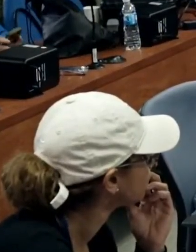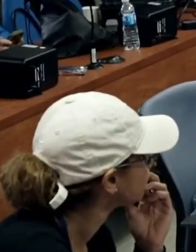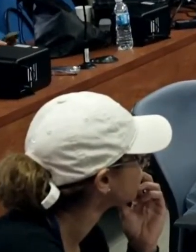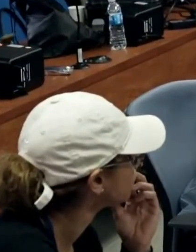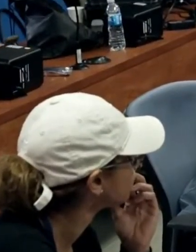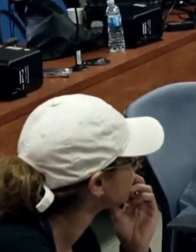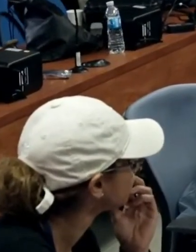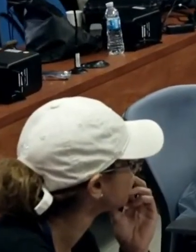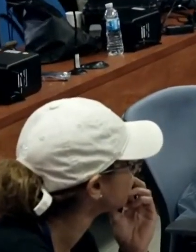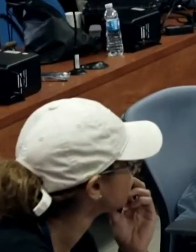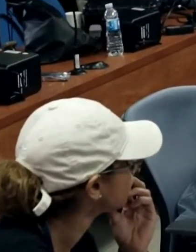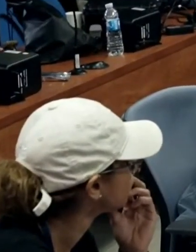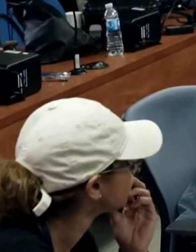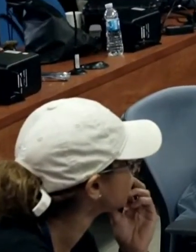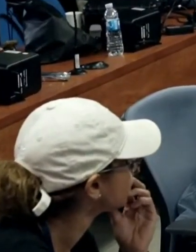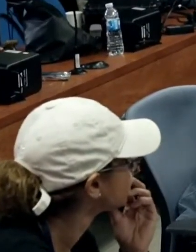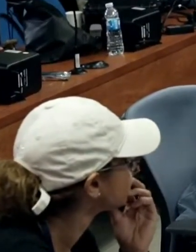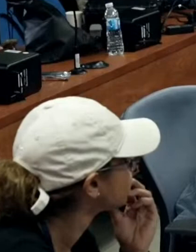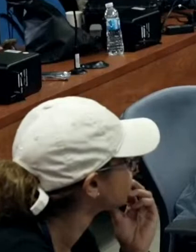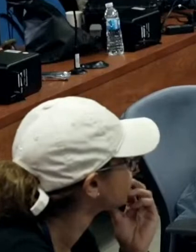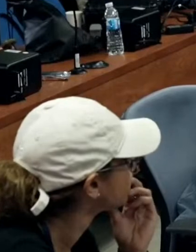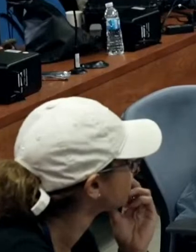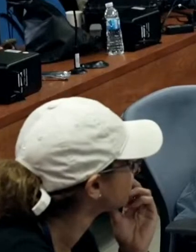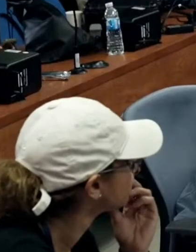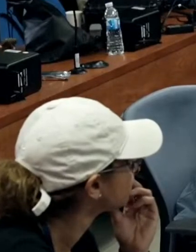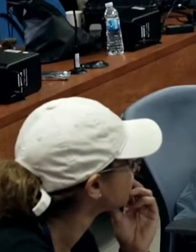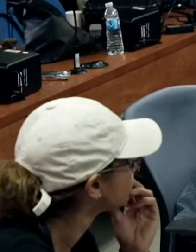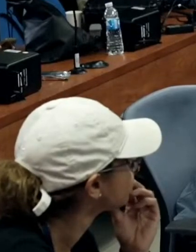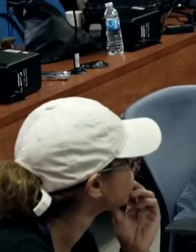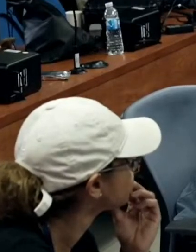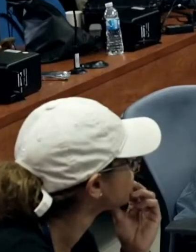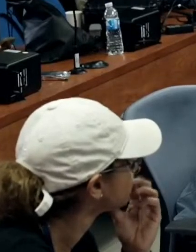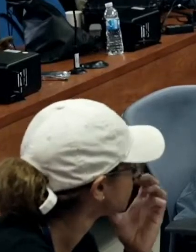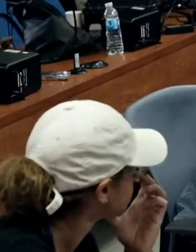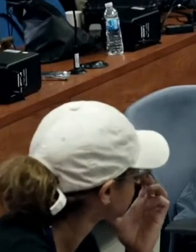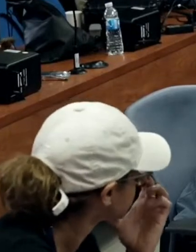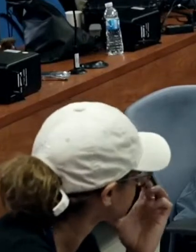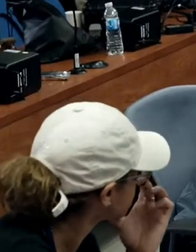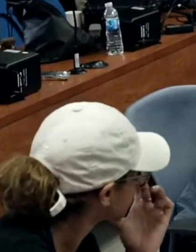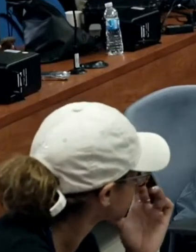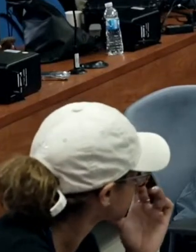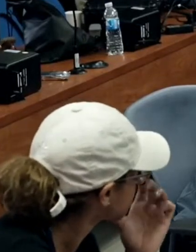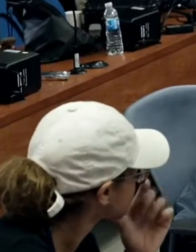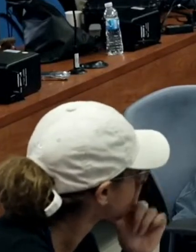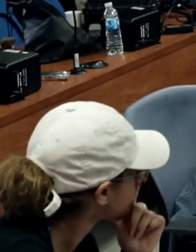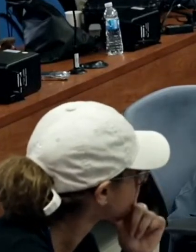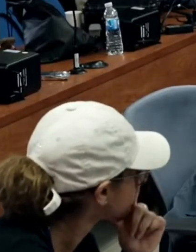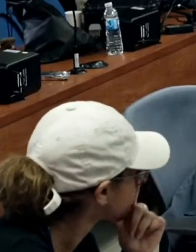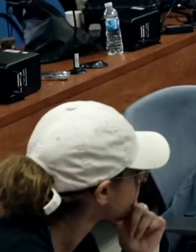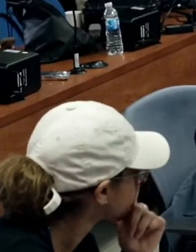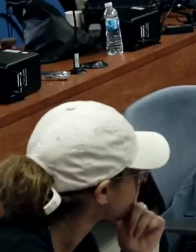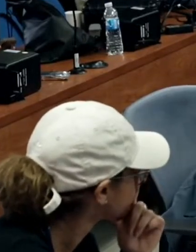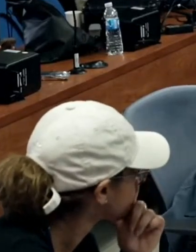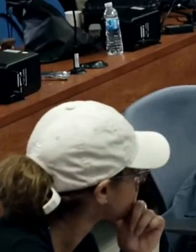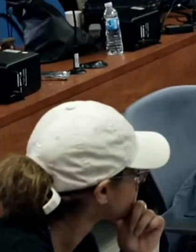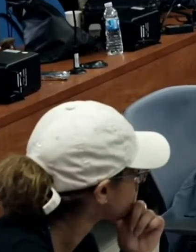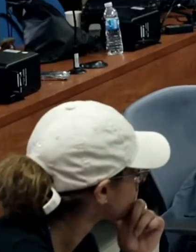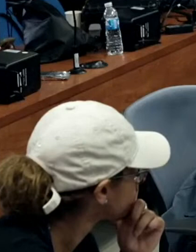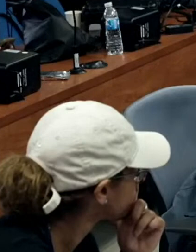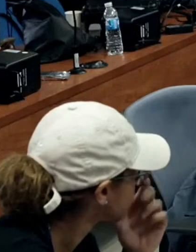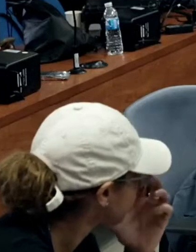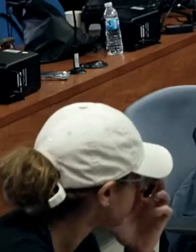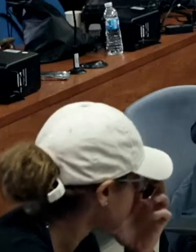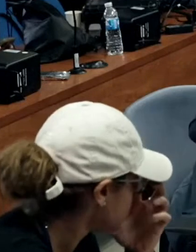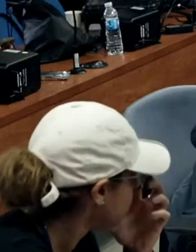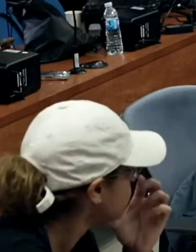declare una exención del impuesto de venta y uso a las comidas preparadas y también a los generadores a raíz de la situación con energía